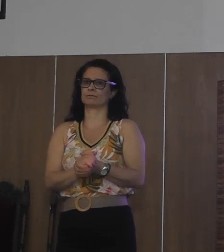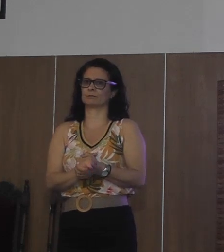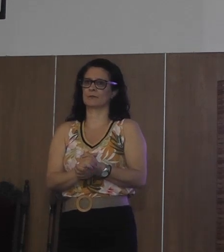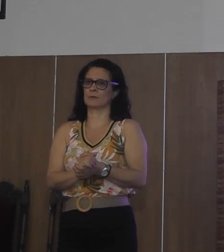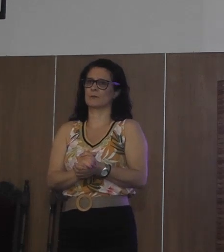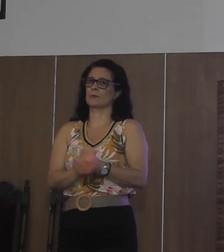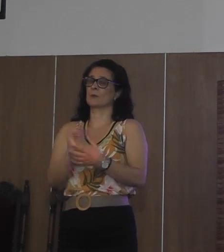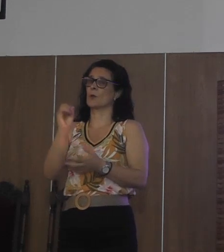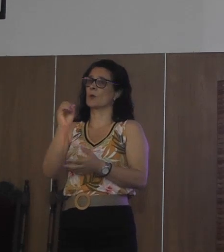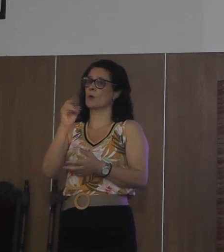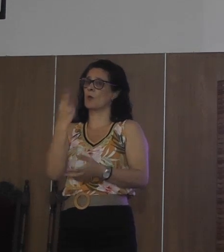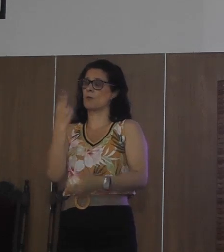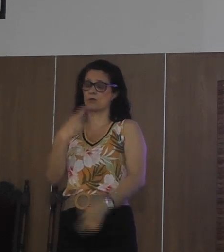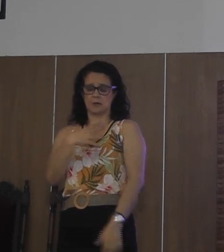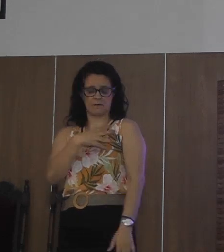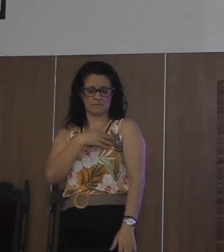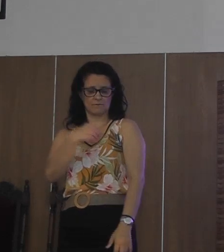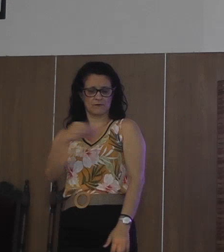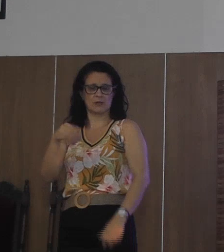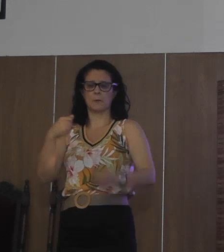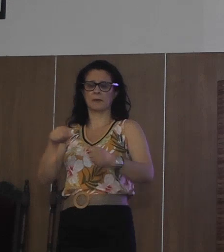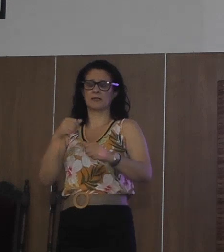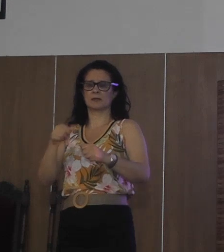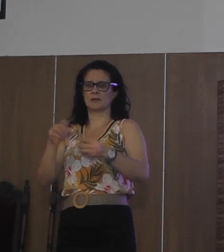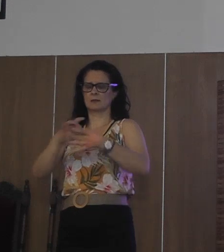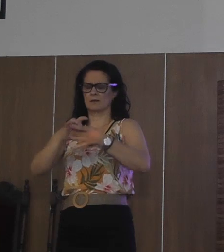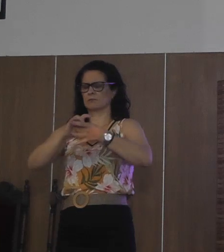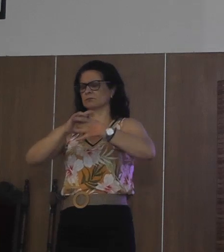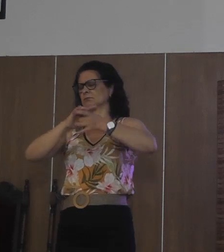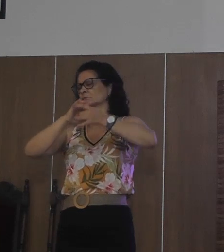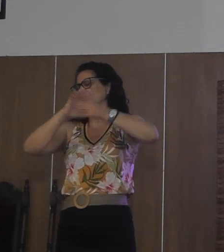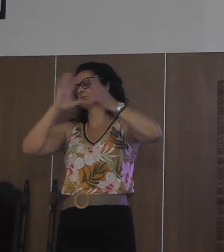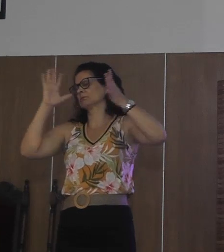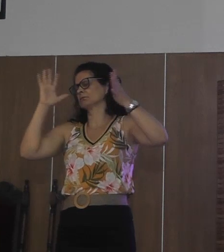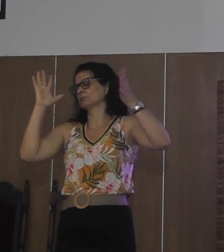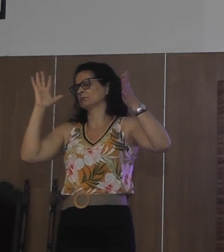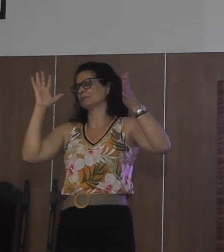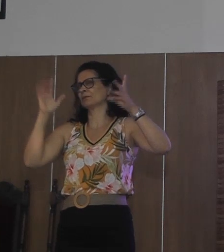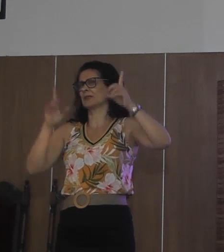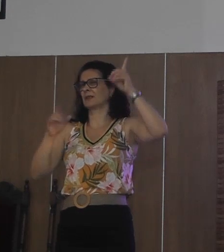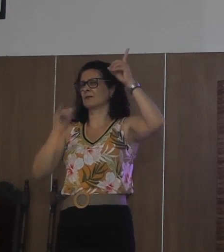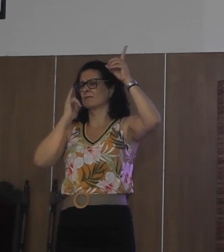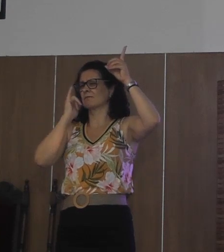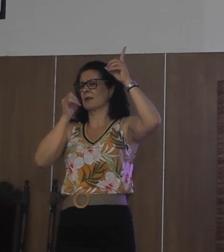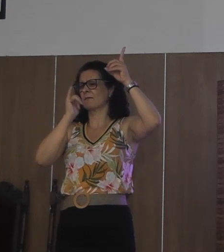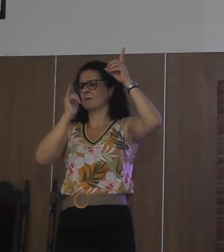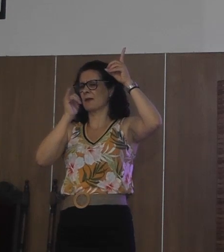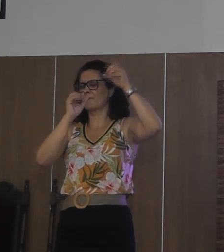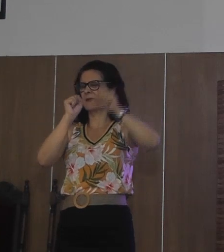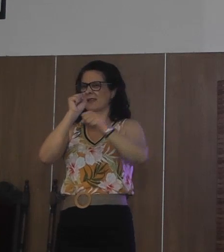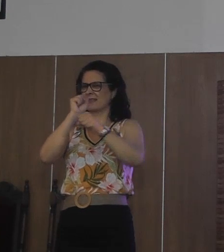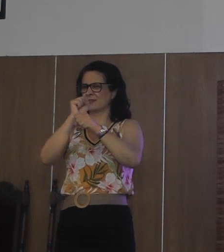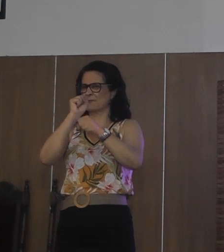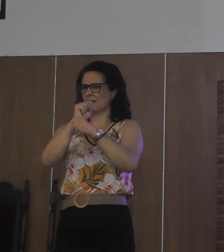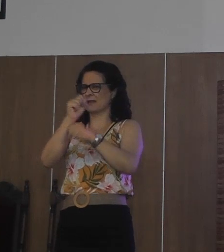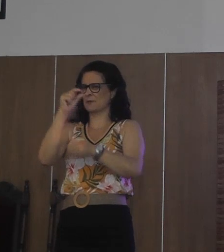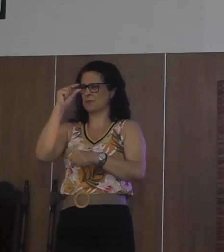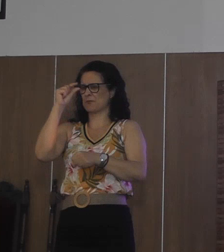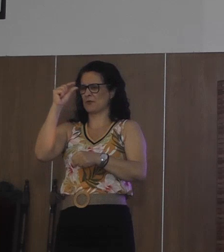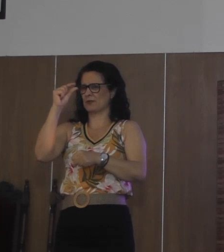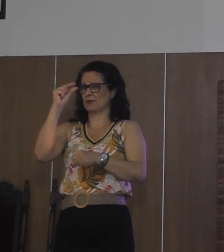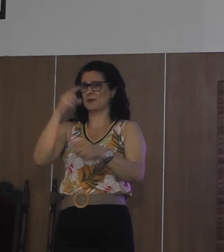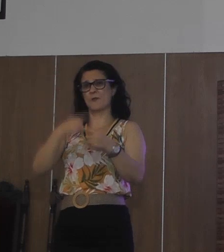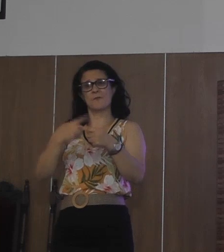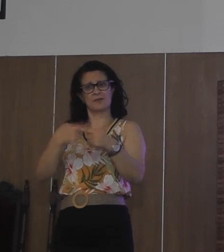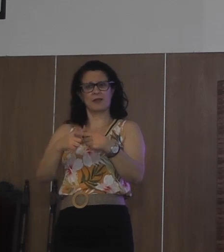filho precisando de libertação. Deus está dizendo nessa noite: espera mais um pouquinho, a muralha não caiu na 1ª, na